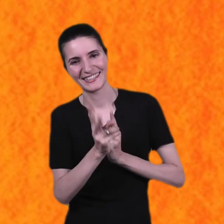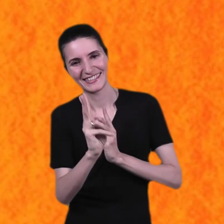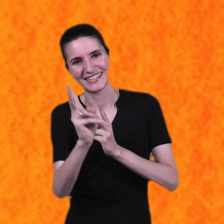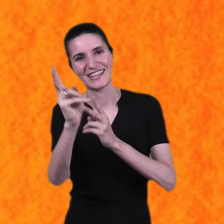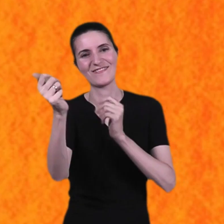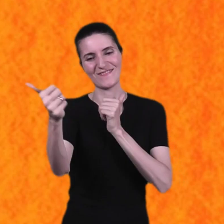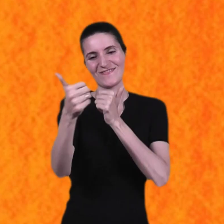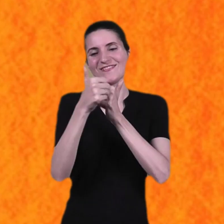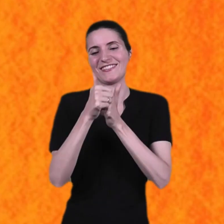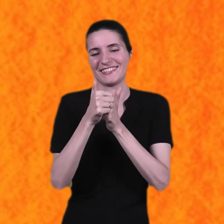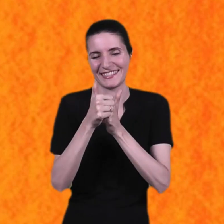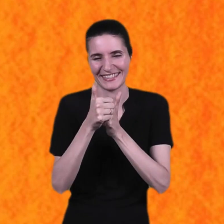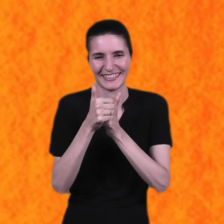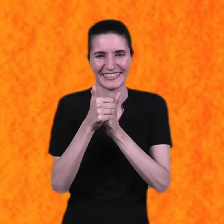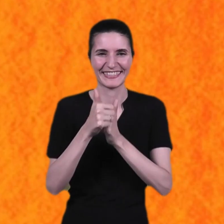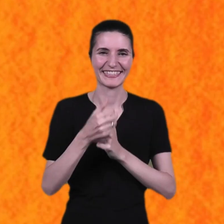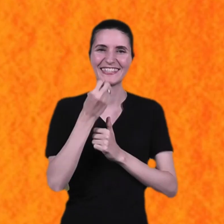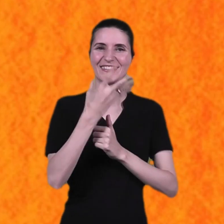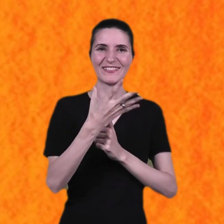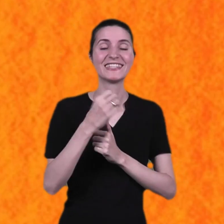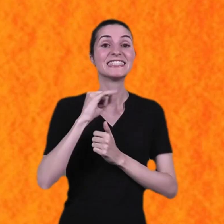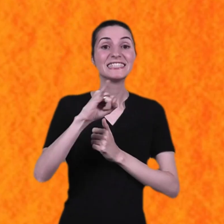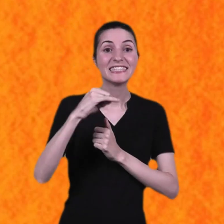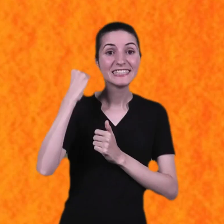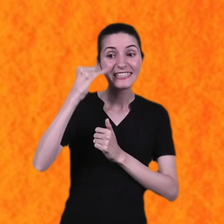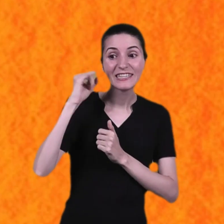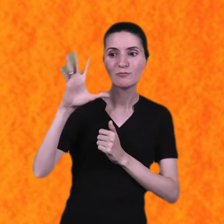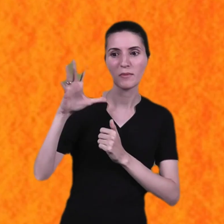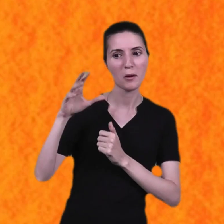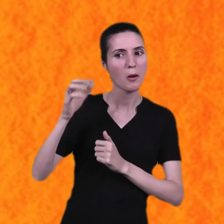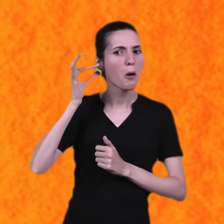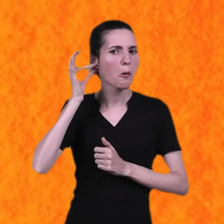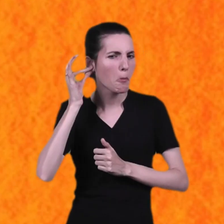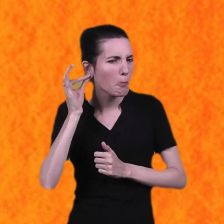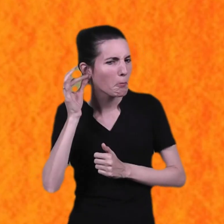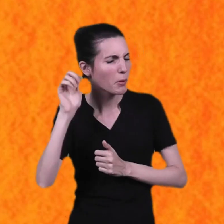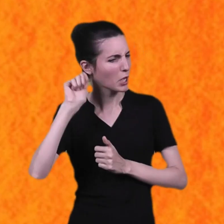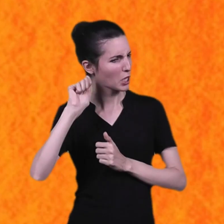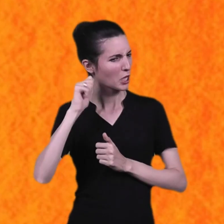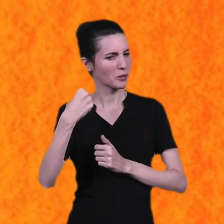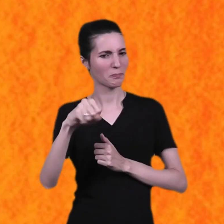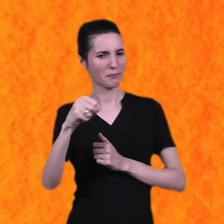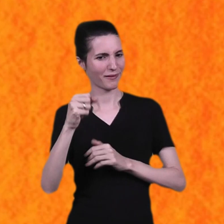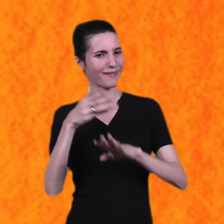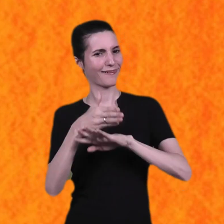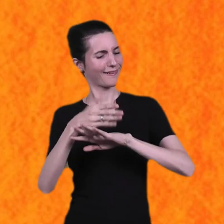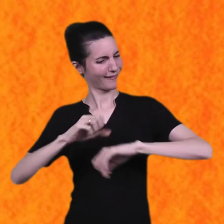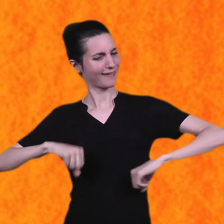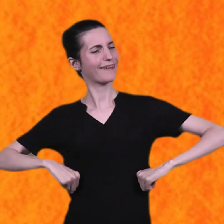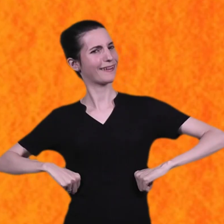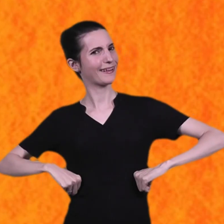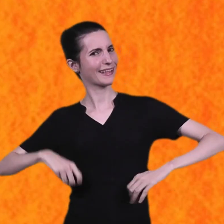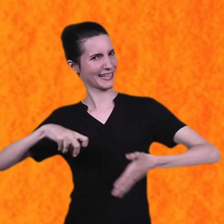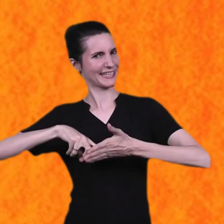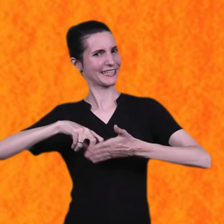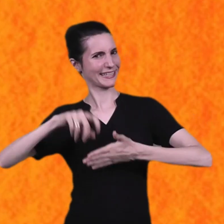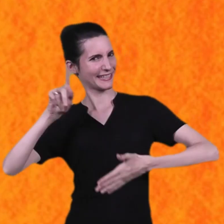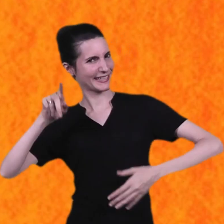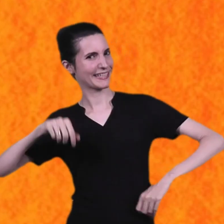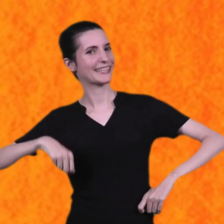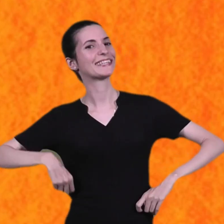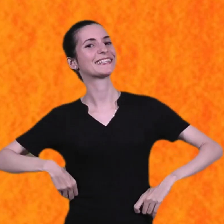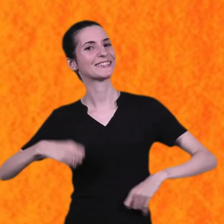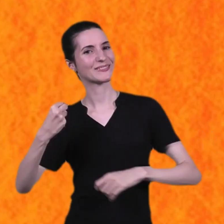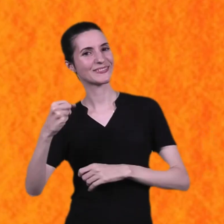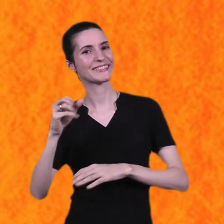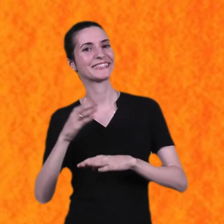mas, Isabel, se tu não fizesse dessa forma, eu ia te puxar as orelhas. Tá bom, então. Então,